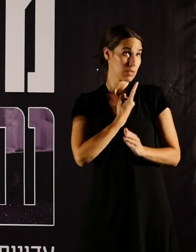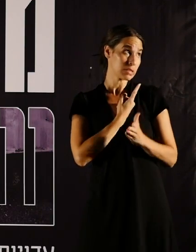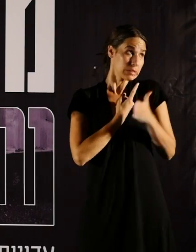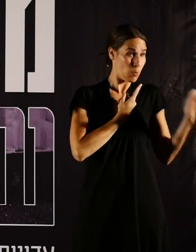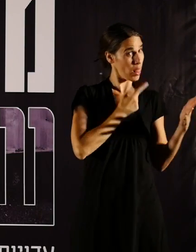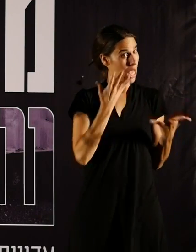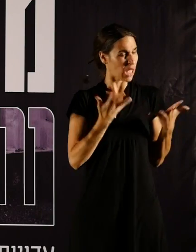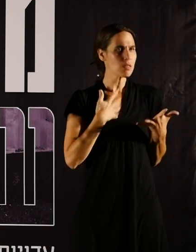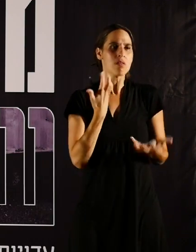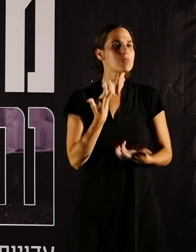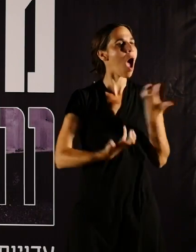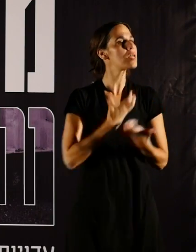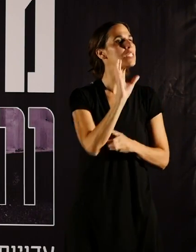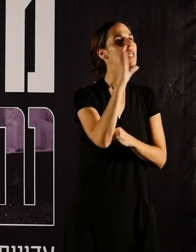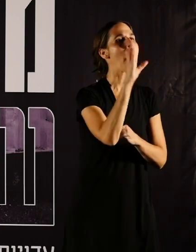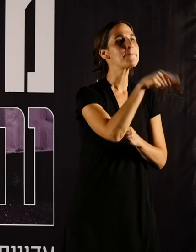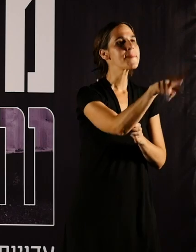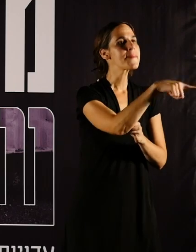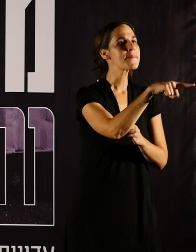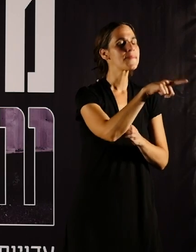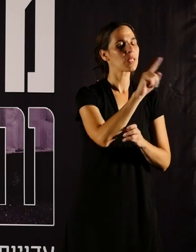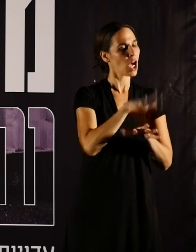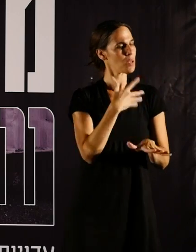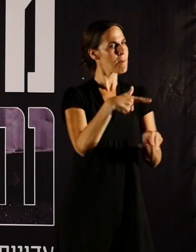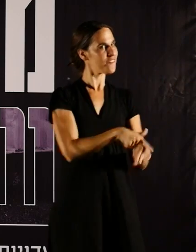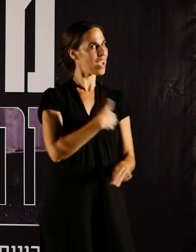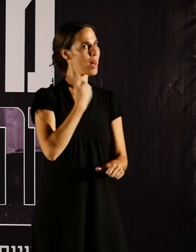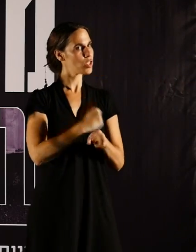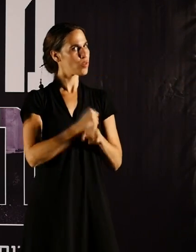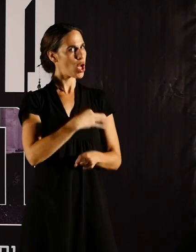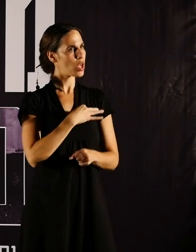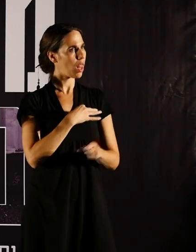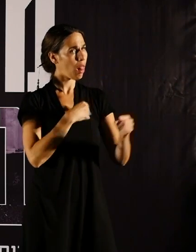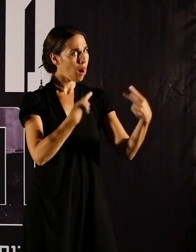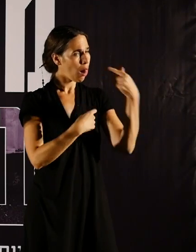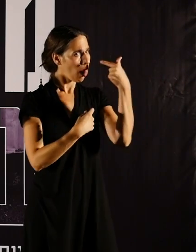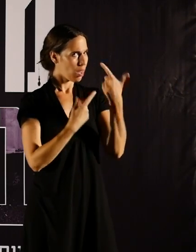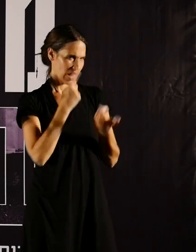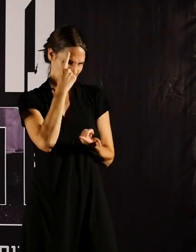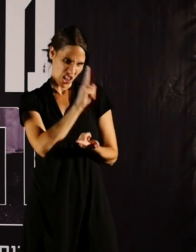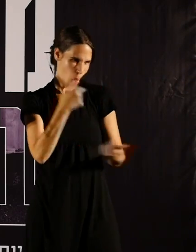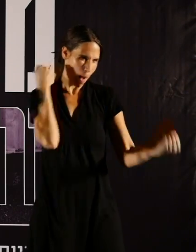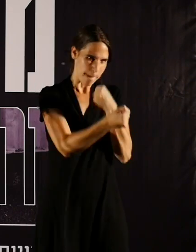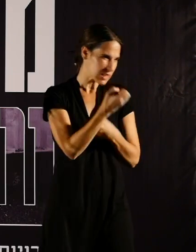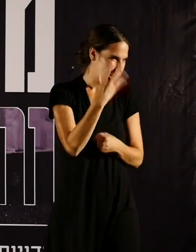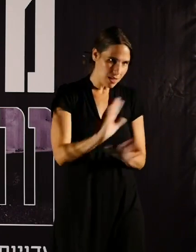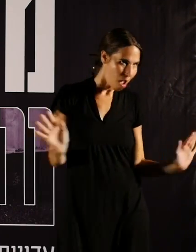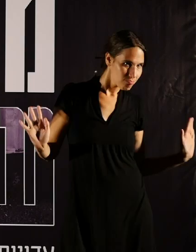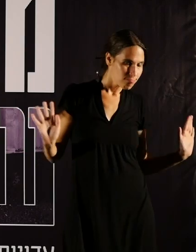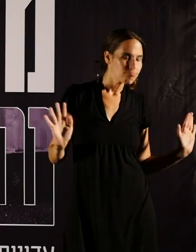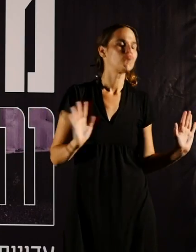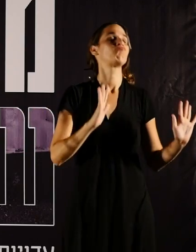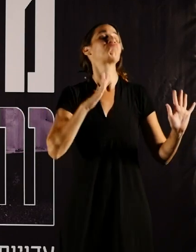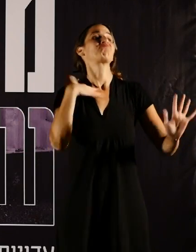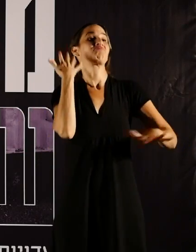יחסית, אני נורא כעסתי על הצלמים. הרגשתי שהם מפריעים לי לעשות את העבודה שלי, כי אני הרי ידעתי שאני לא ארביץ סתם.